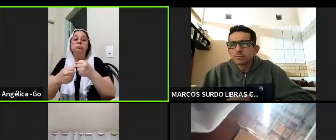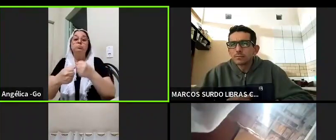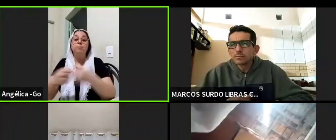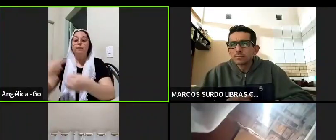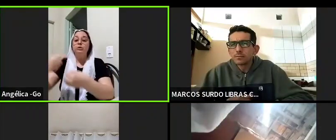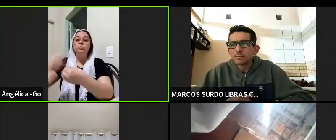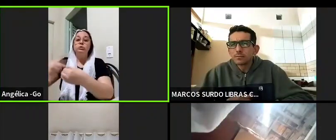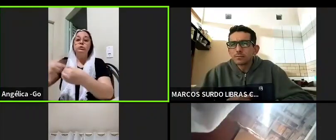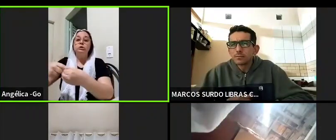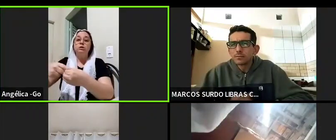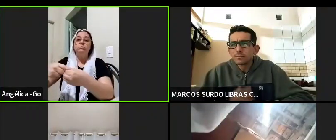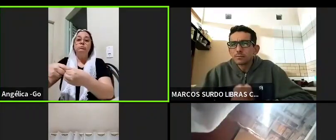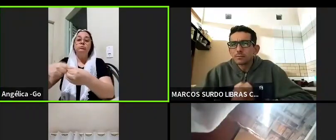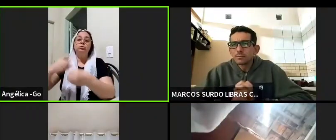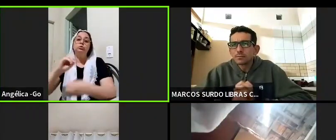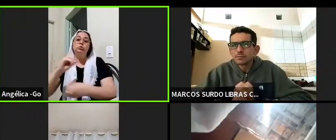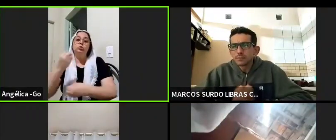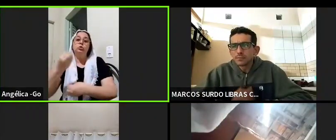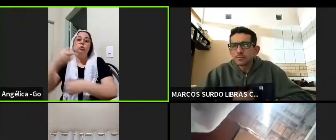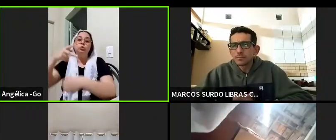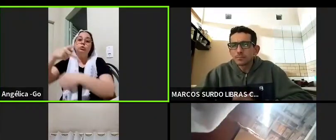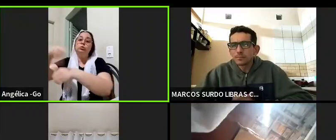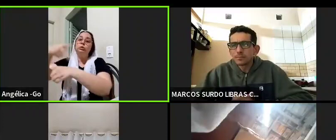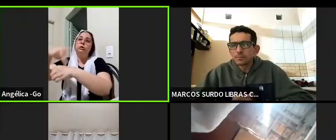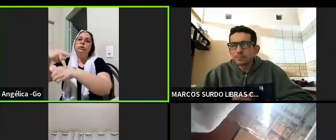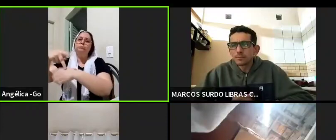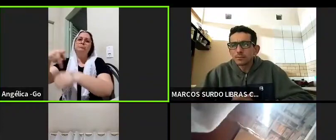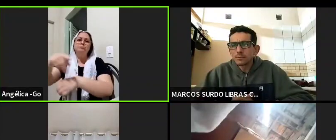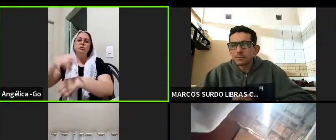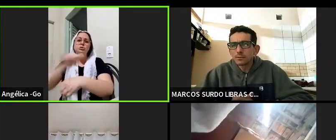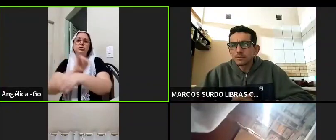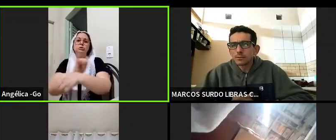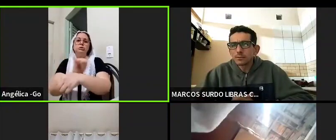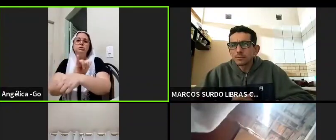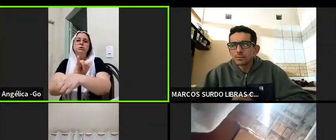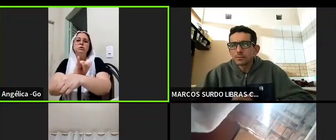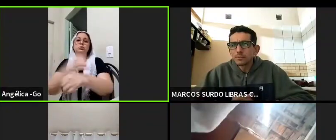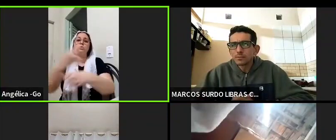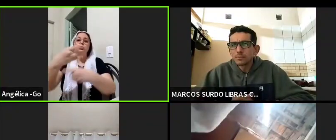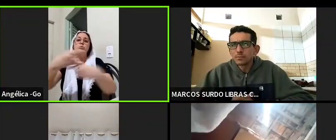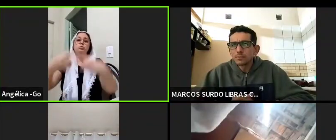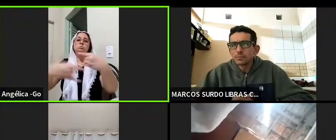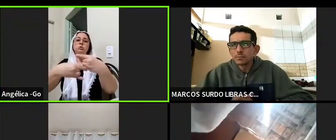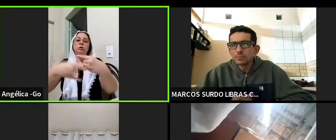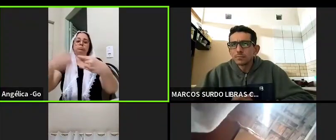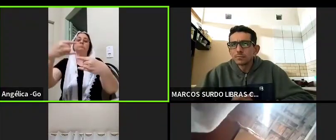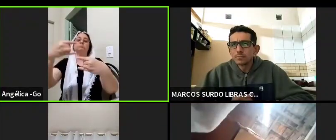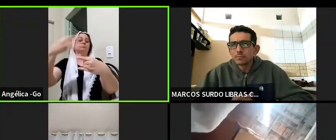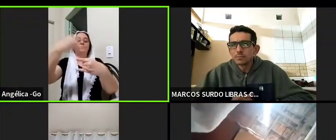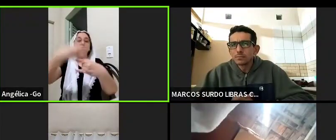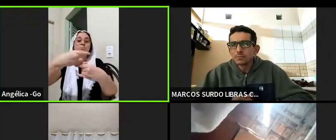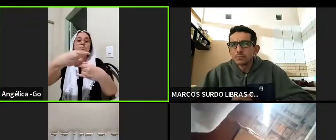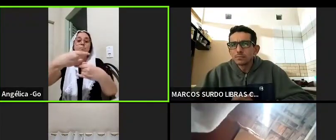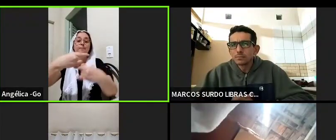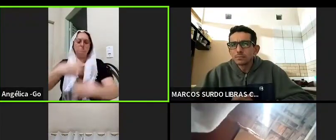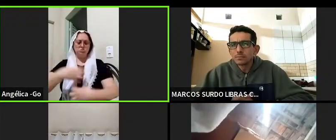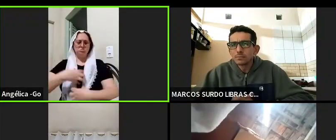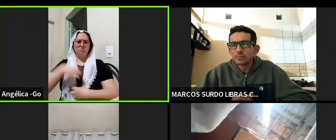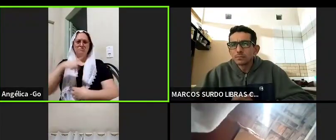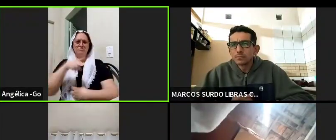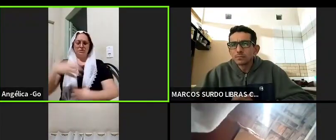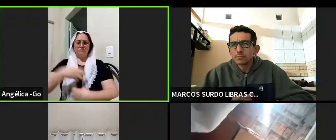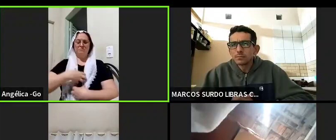está só nessa plataforma do YouTube. Aleluia, conectado, aleluia, a essa salinha. Você está sentindo que nessa